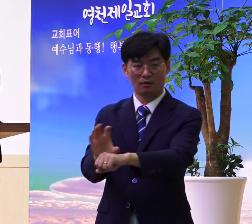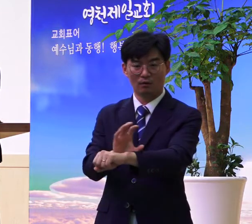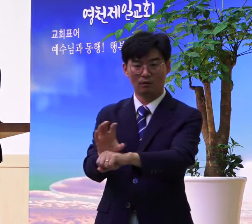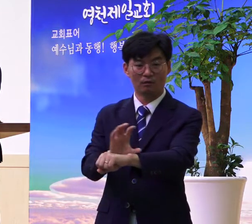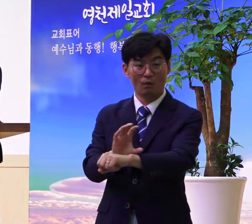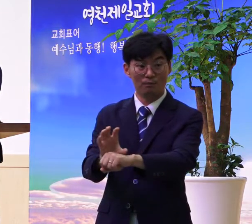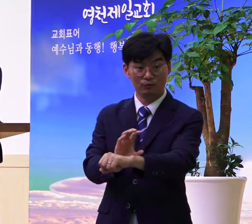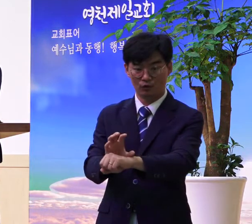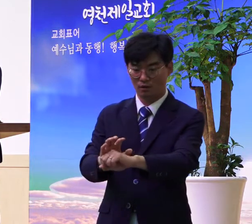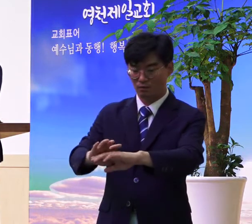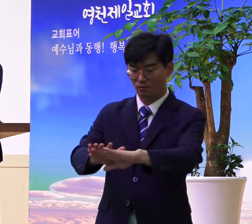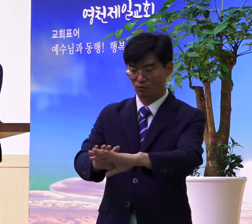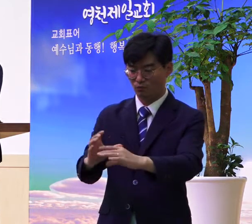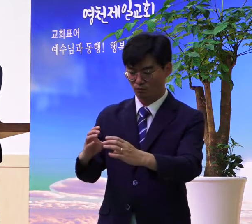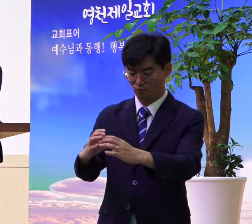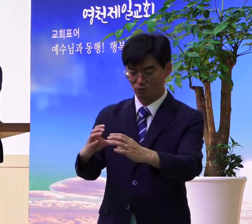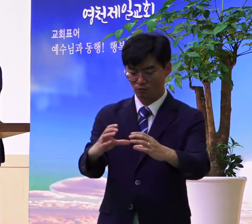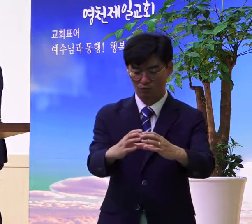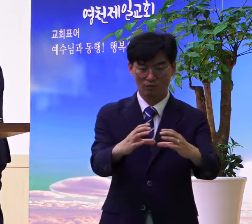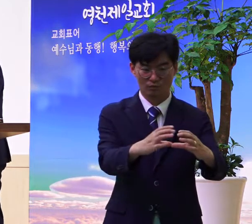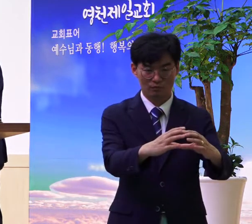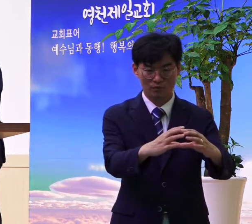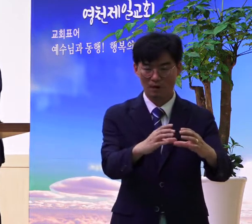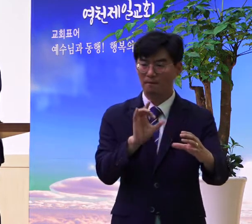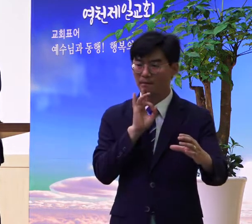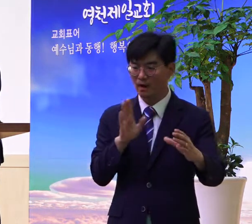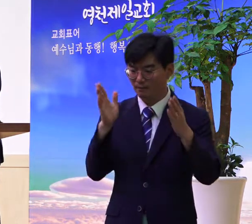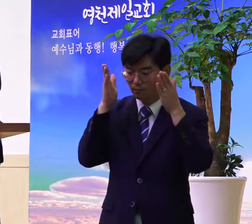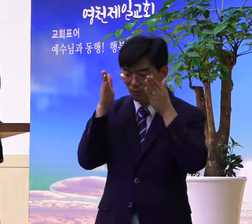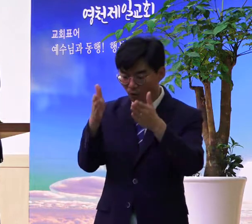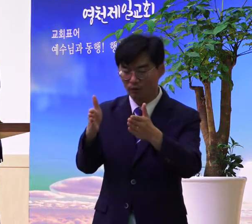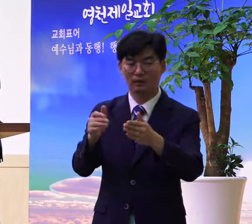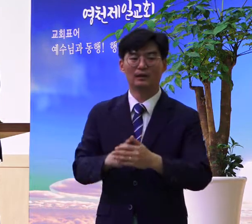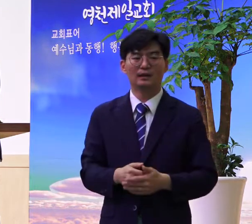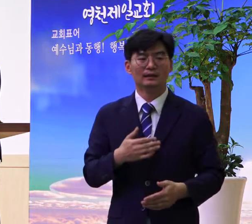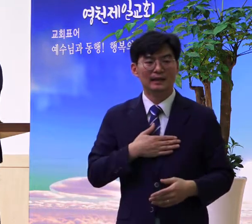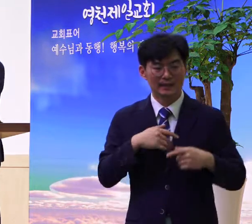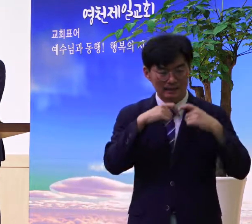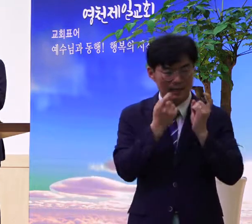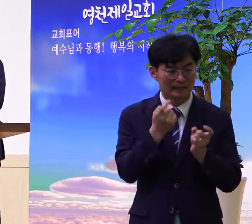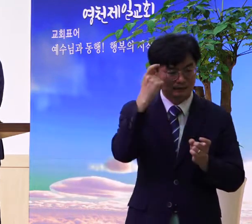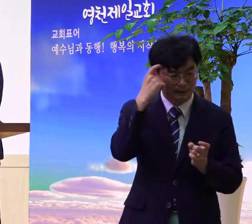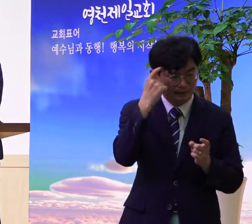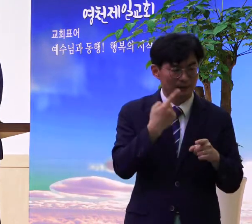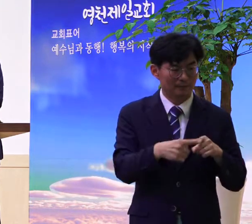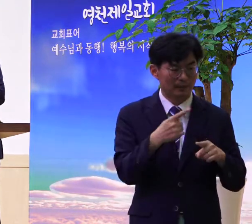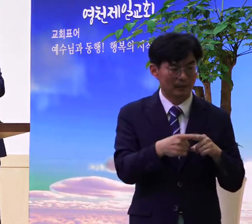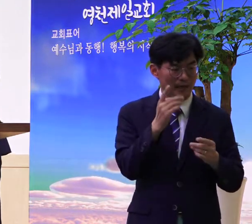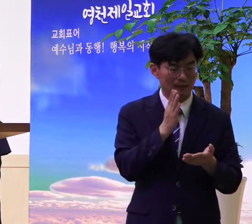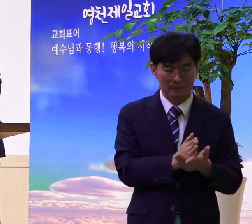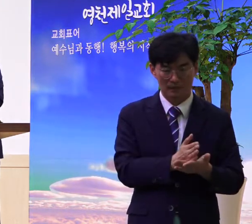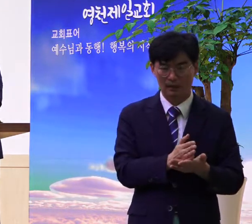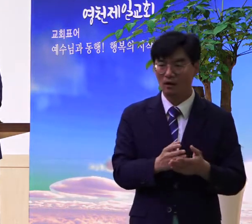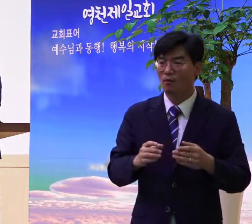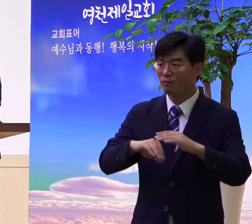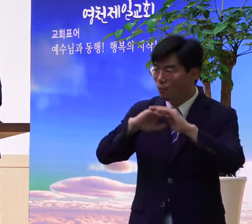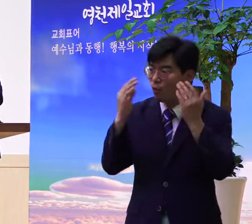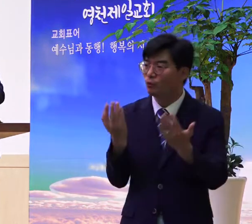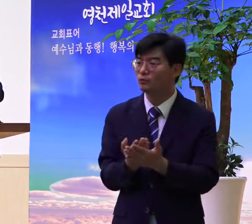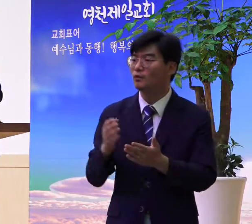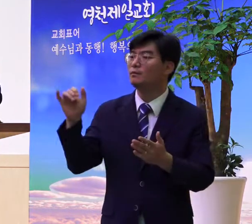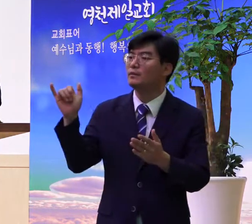것이죠. 이 계기판만 의지로 해서 운항을 해야 됩니다. 특히 폭풍우가 몰아치는 날, 안개 속에